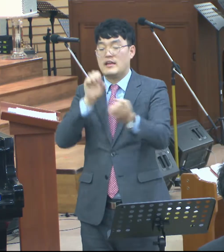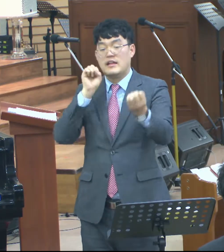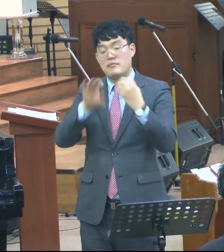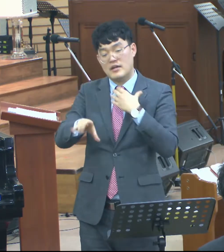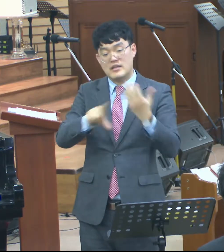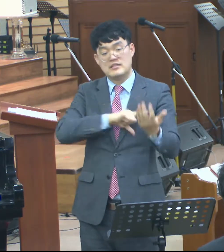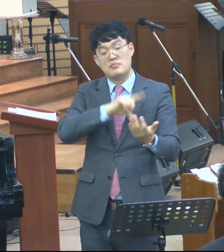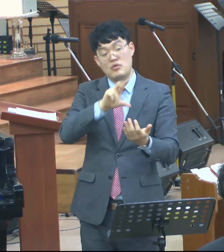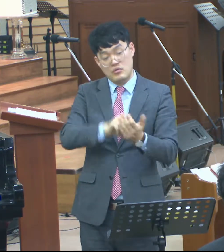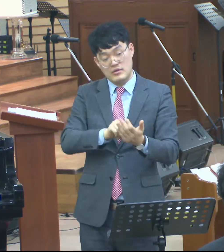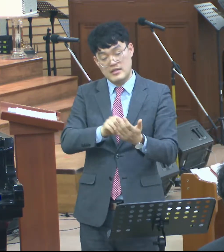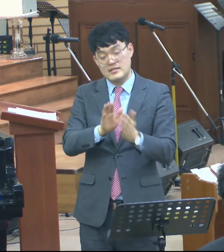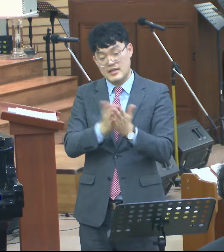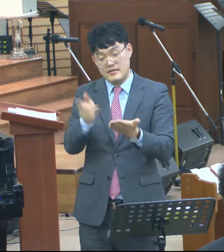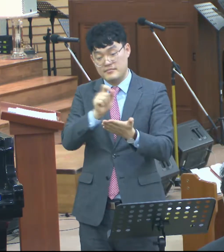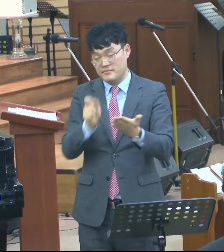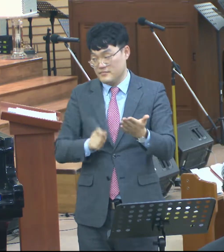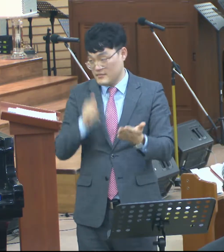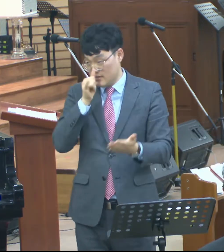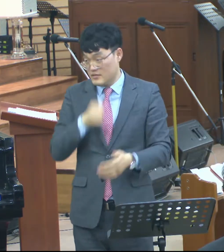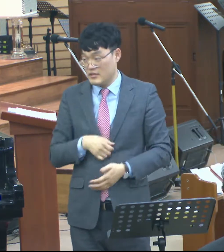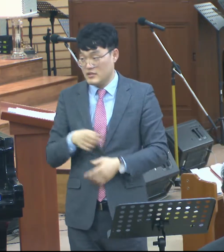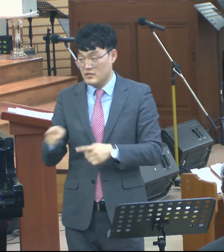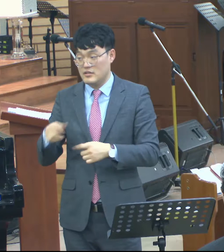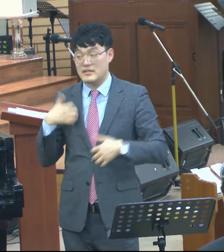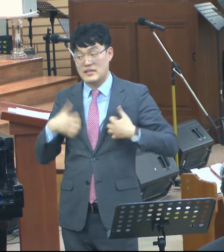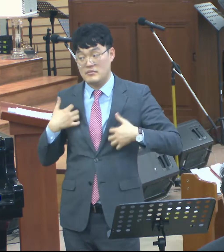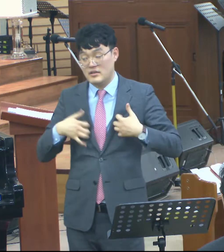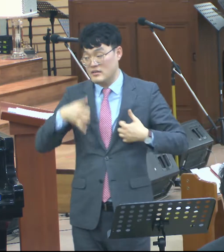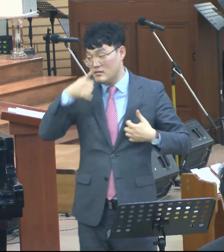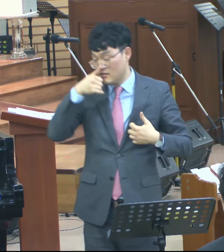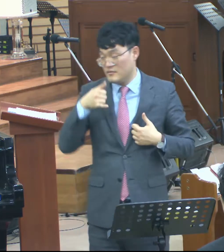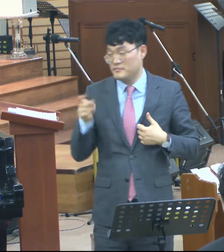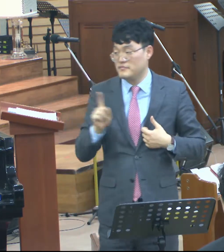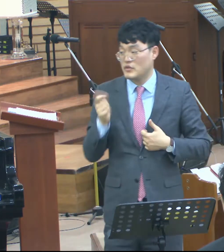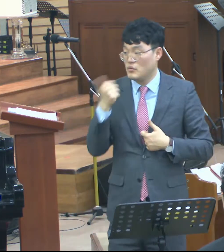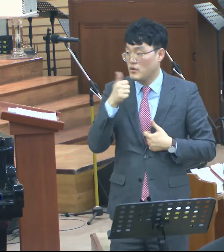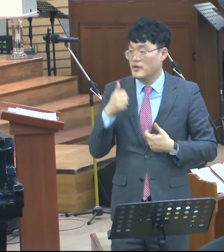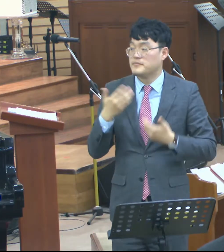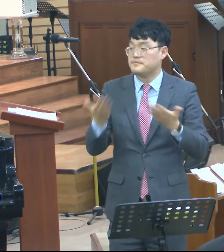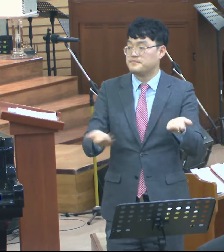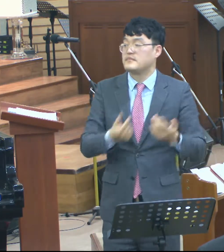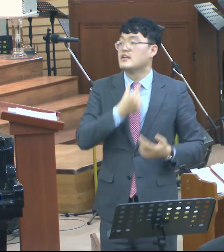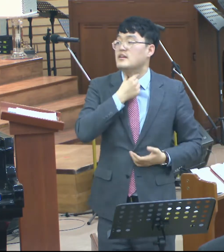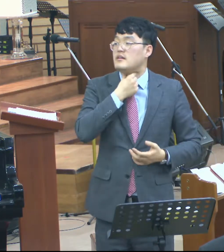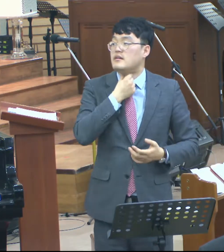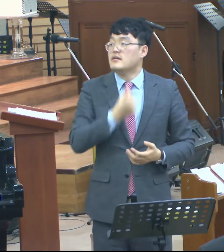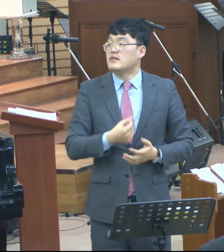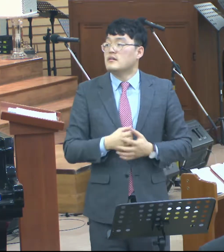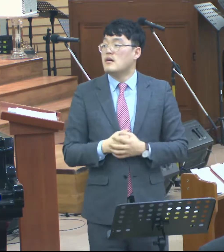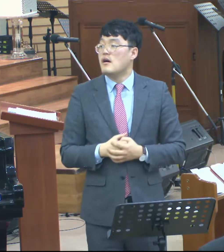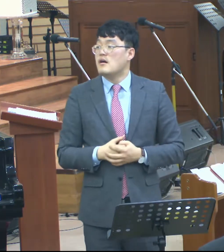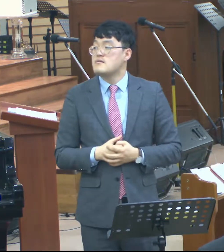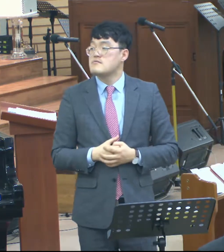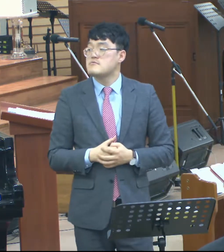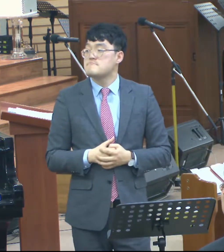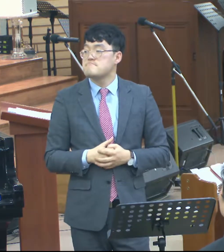있었어요. 너무 재밌어서 제가 좀 몇 가지 소개를 해드리고 싶습니다.